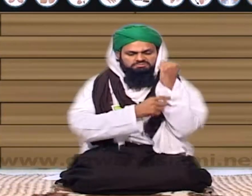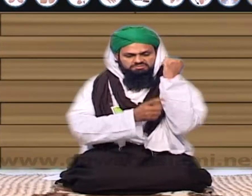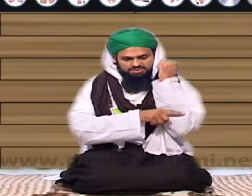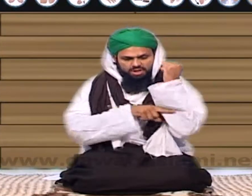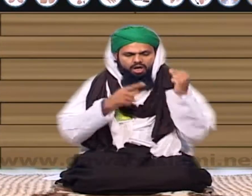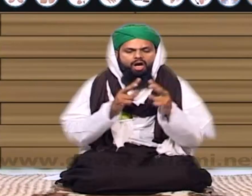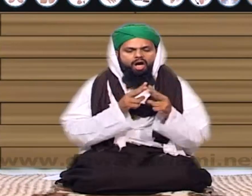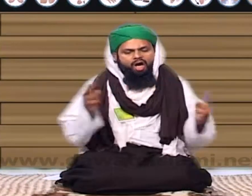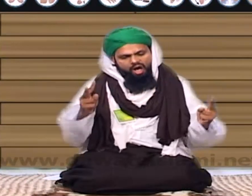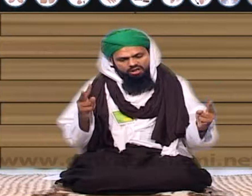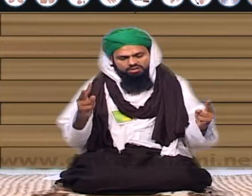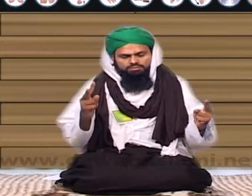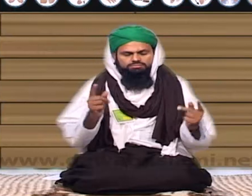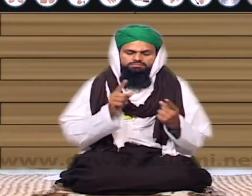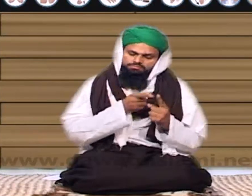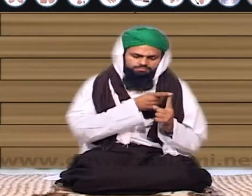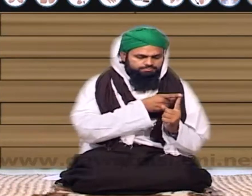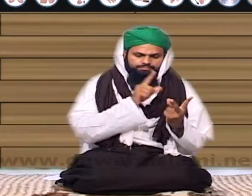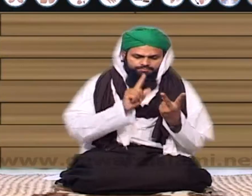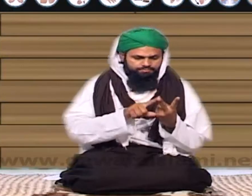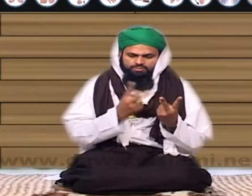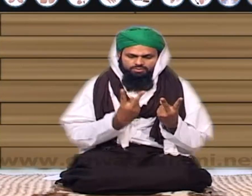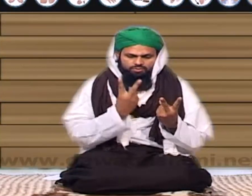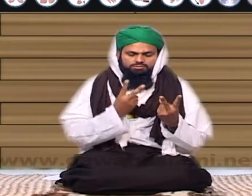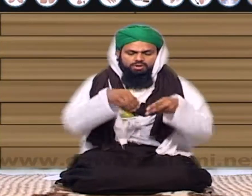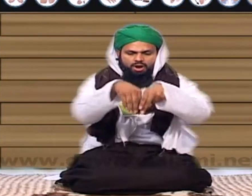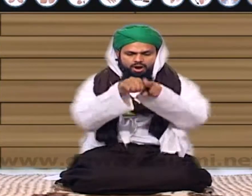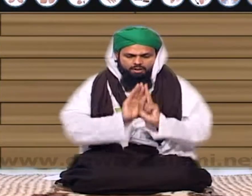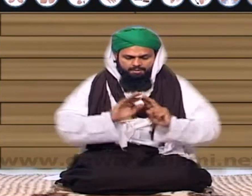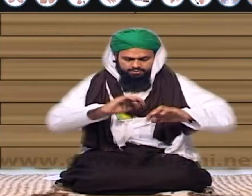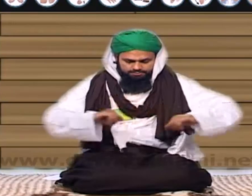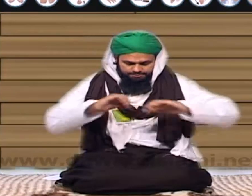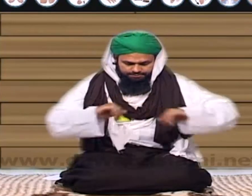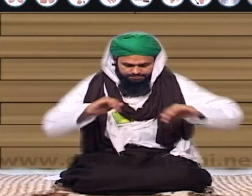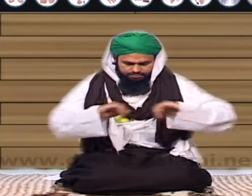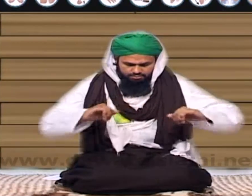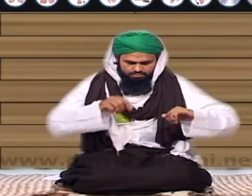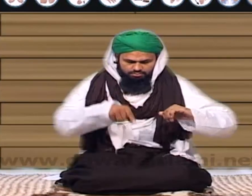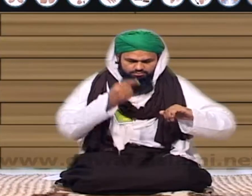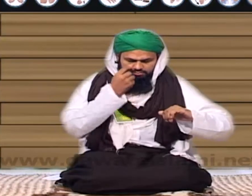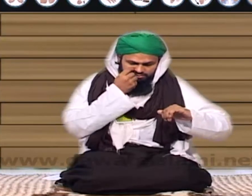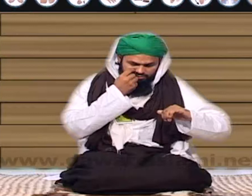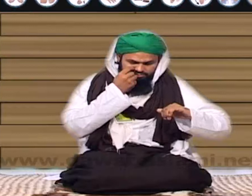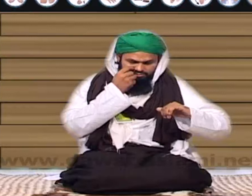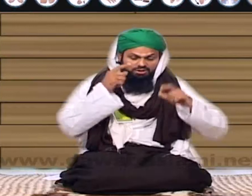پھر میں نے دوسری قبر کو کھودا تو اس قبر میں جو مردہ تھا اس کی